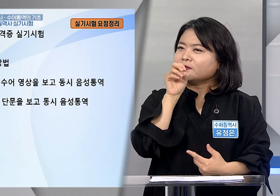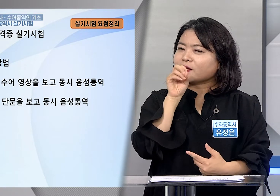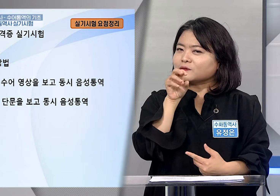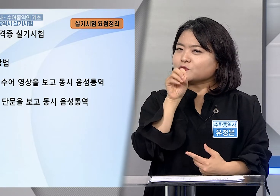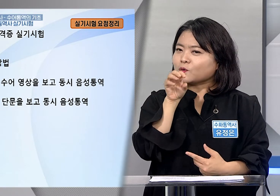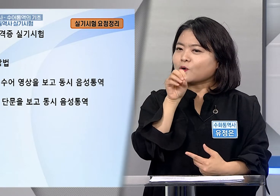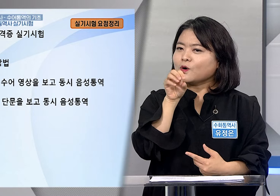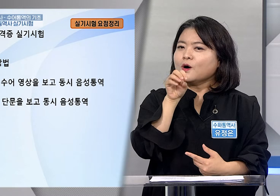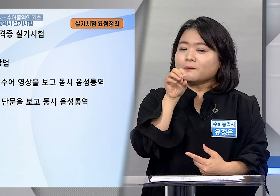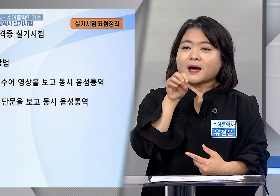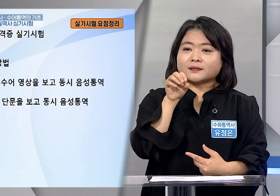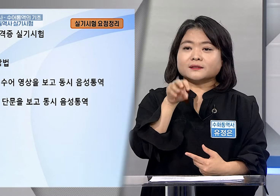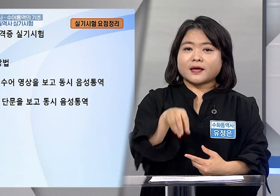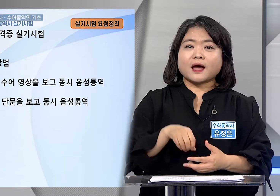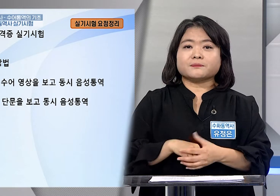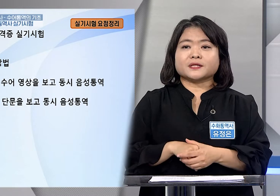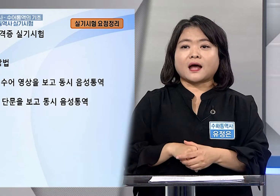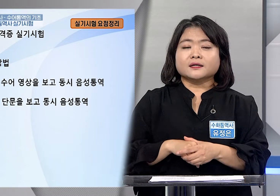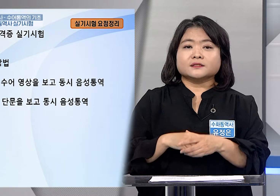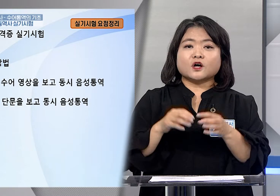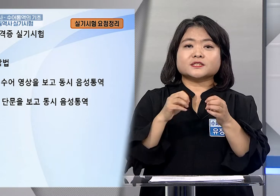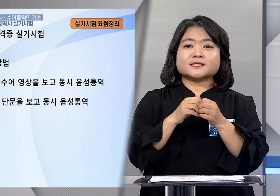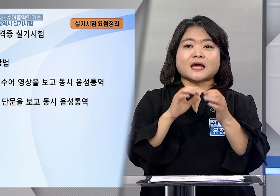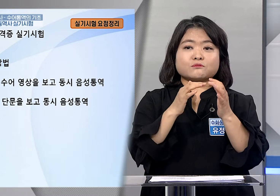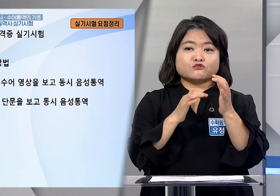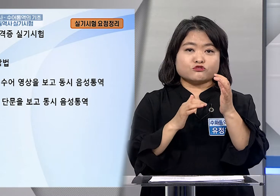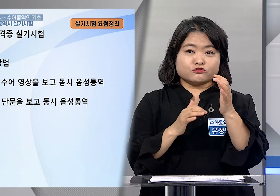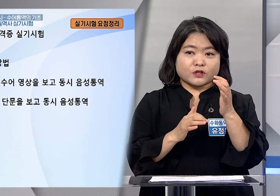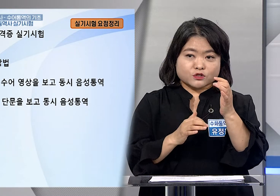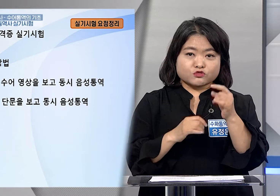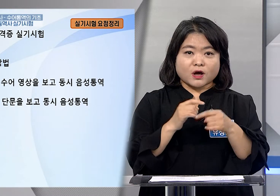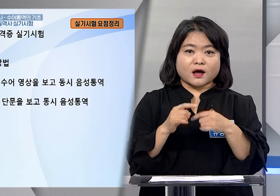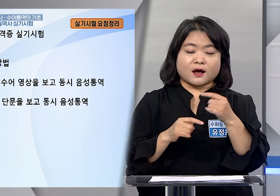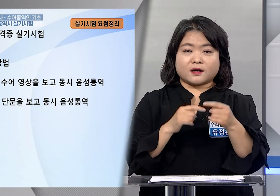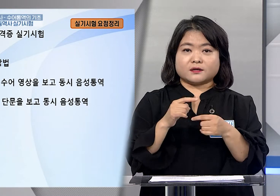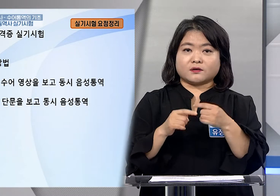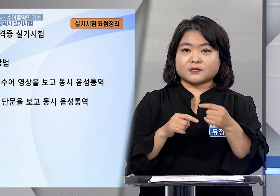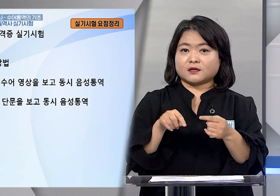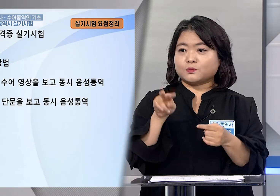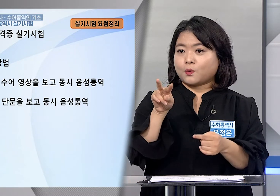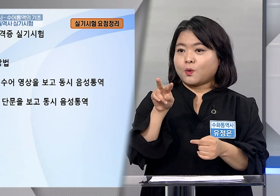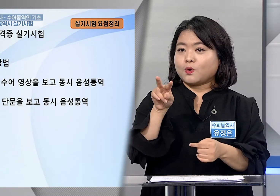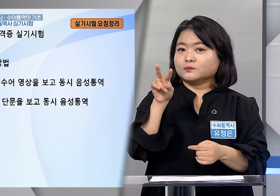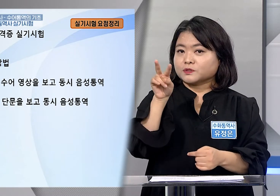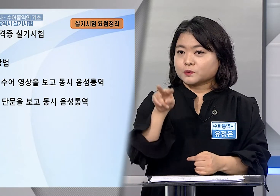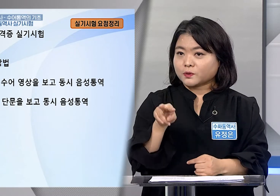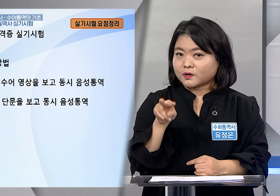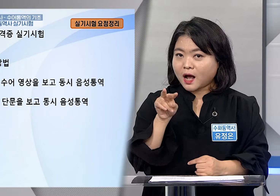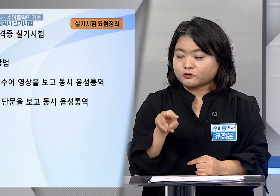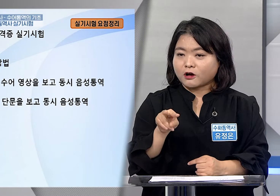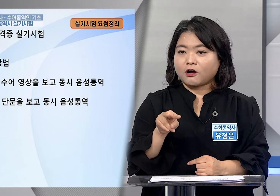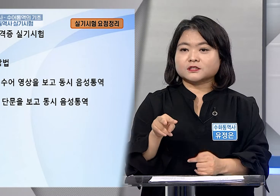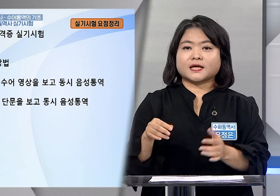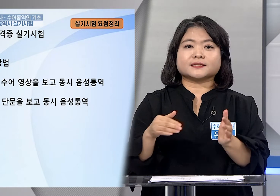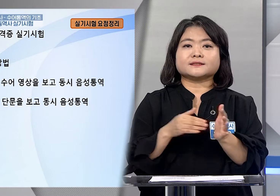내가 음성으로 말을 해야 합니다. 역시 장문의 수화 영상을 보고 음성 통역을 하고요. 그게